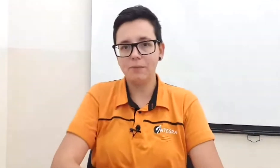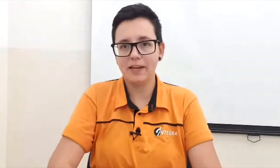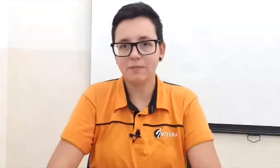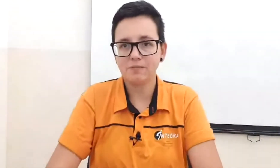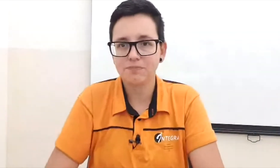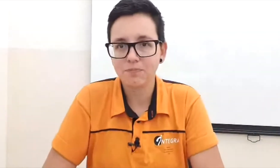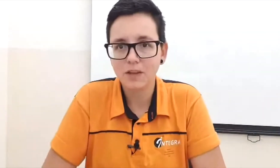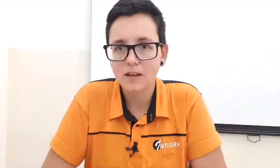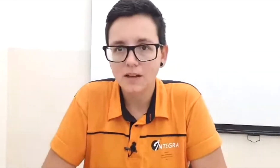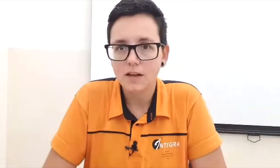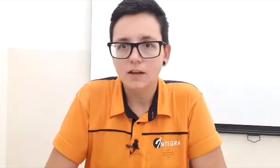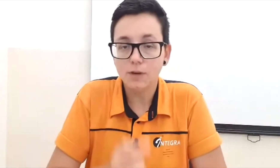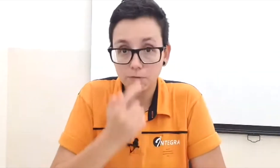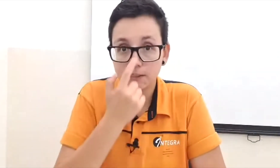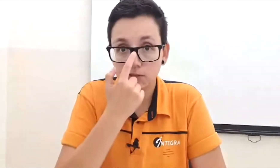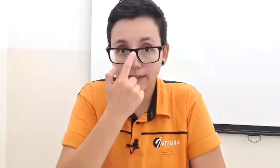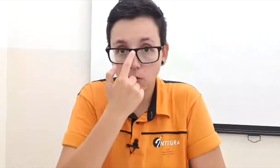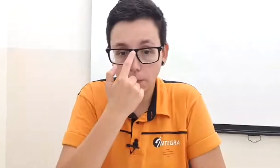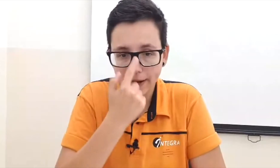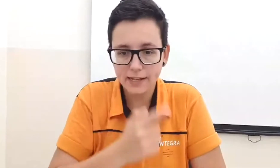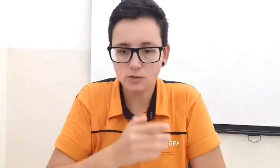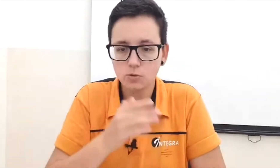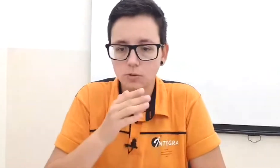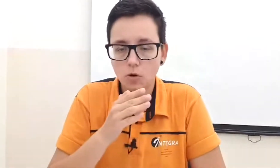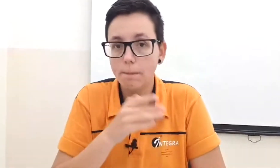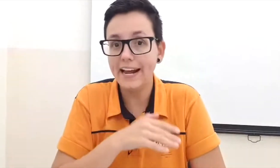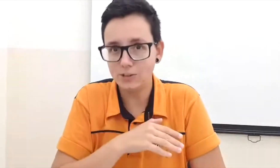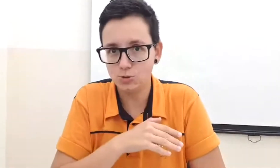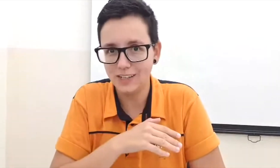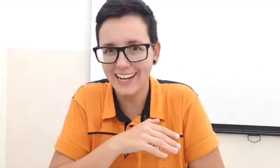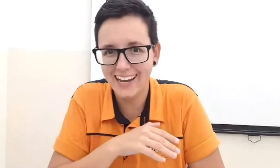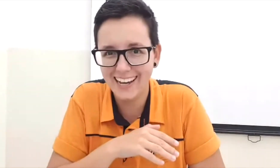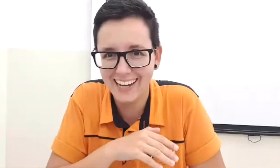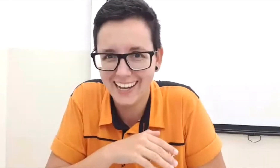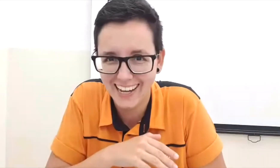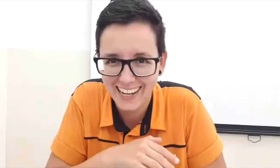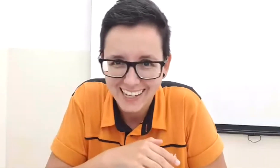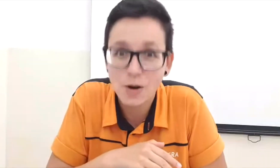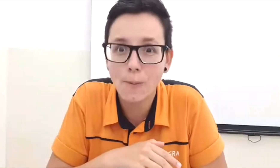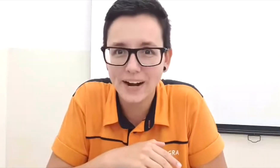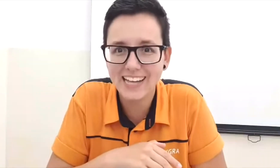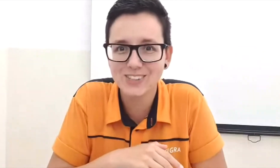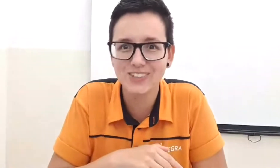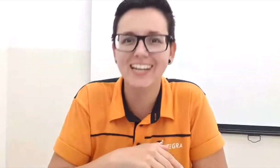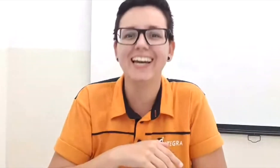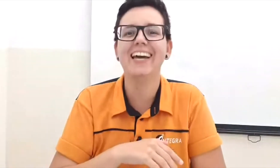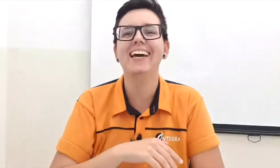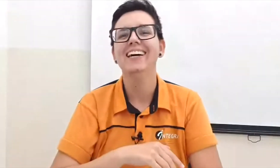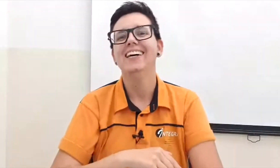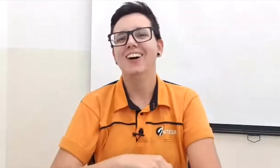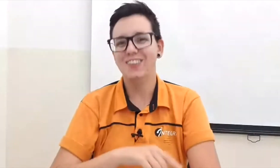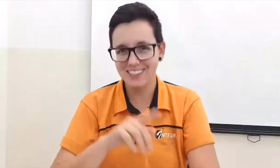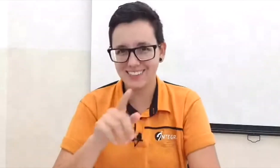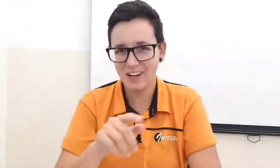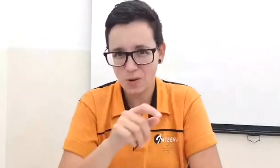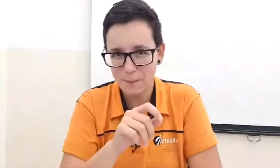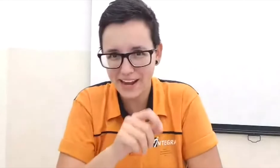também. Vamos fazer o sinal completo? Completo. Completo. Vamos fazer o sinal